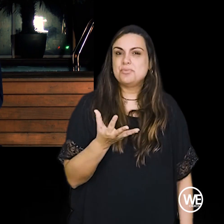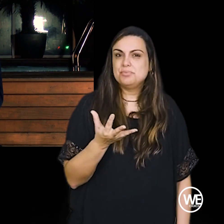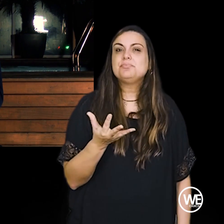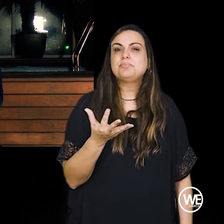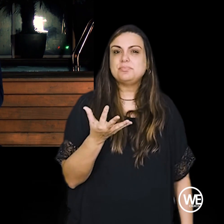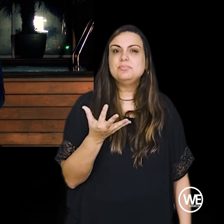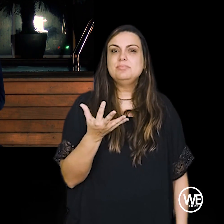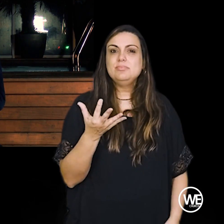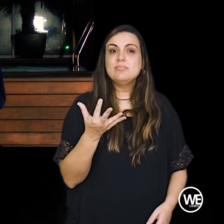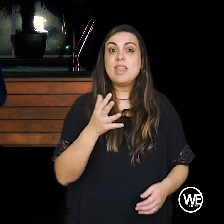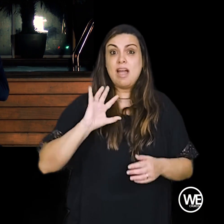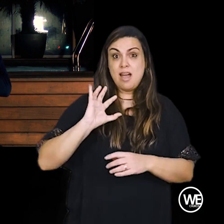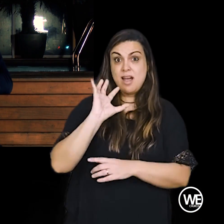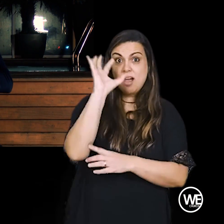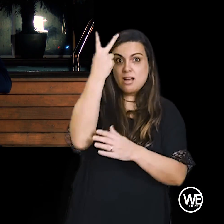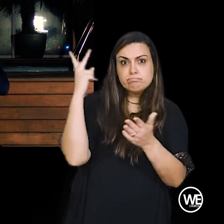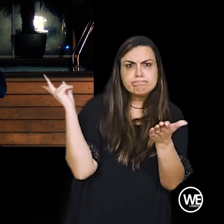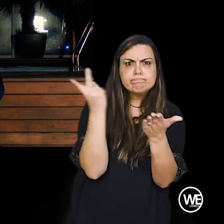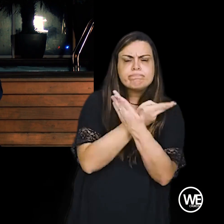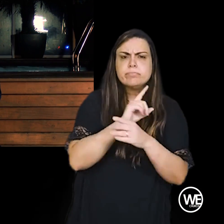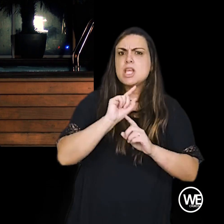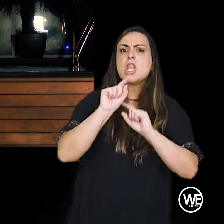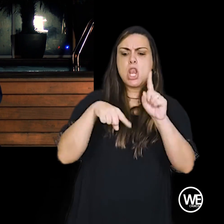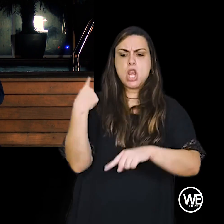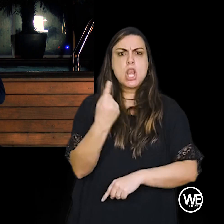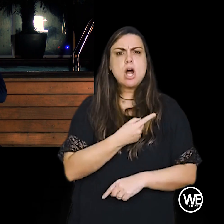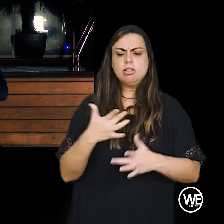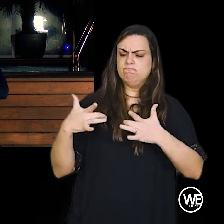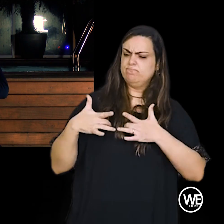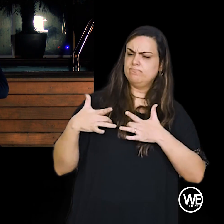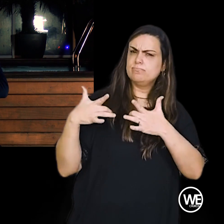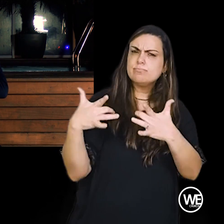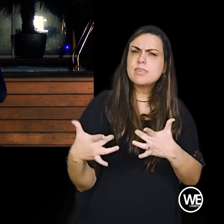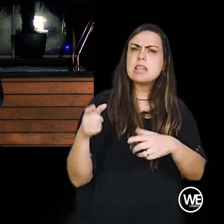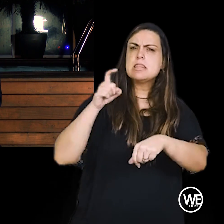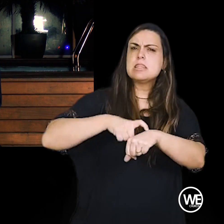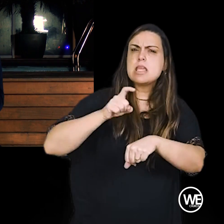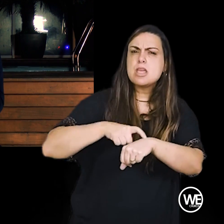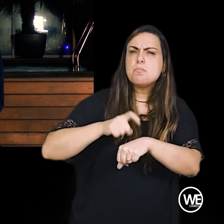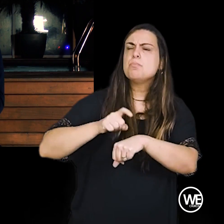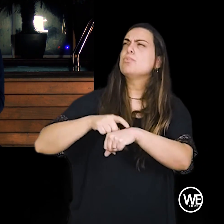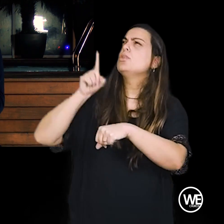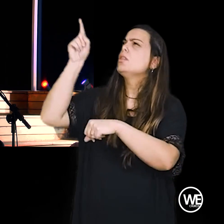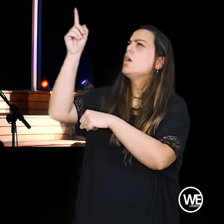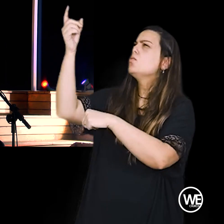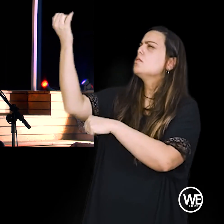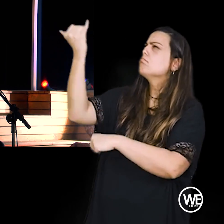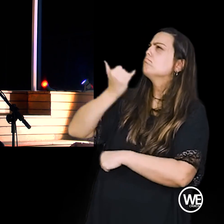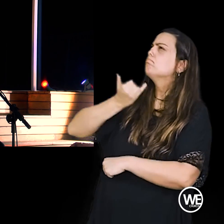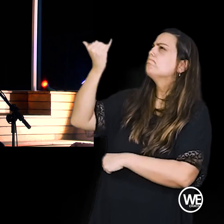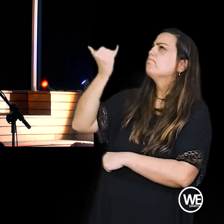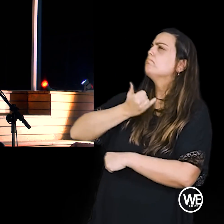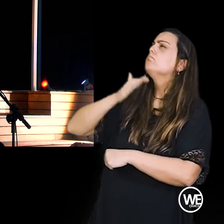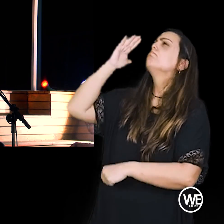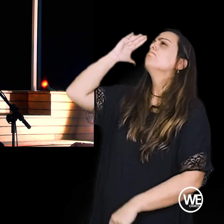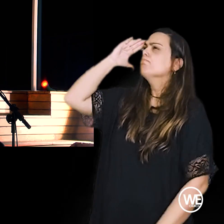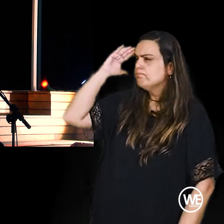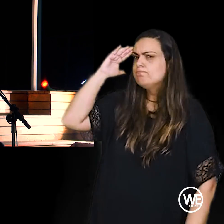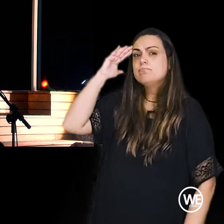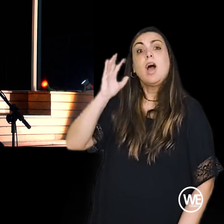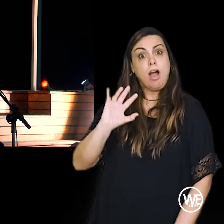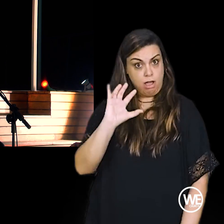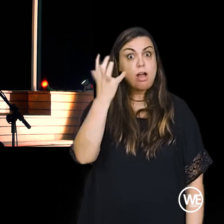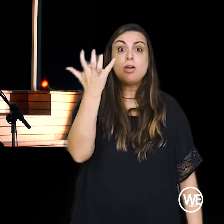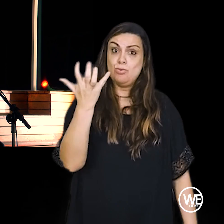acontece quando nós dedicamos tempo para ouvir a voz de Deus e fazer aquilo que Ele nos pede.